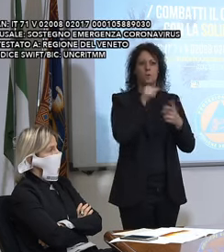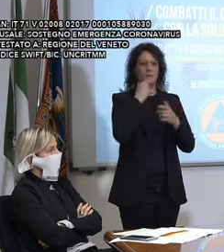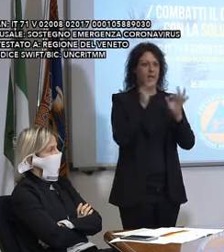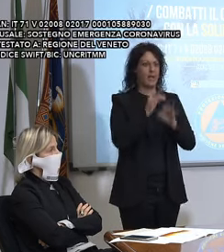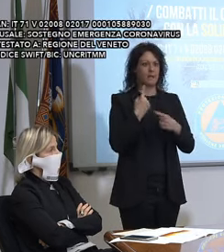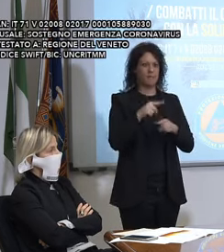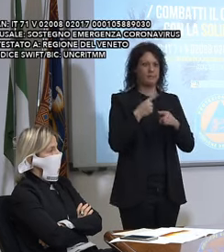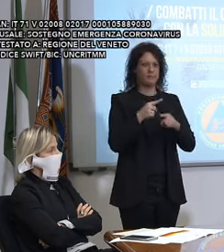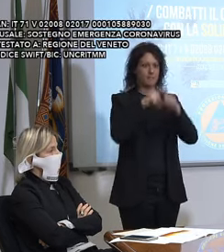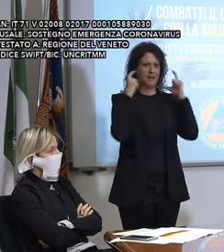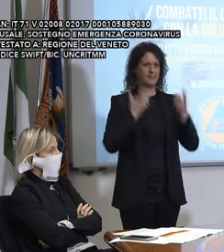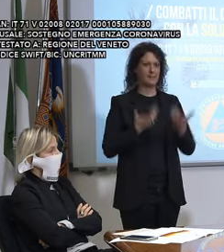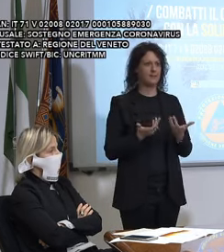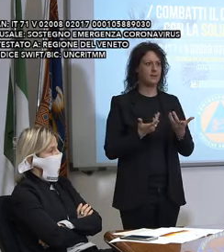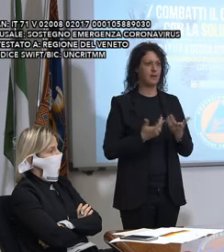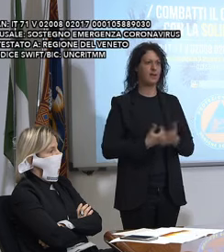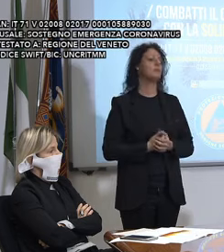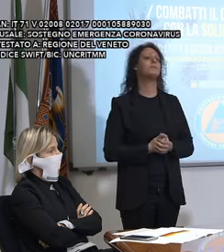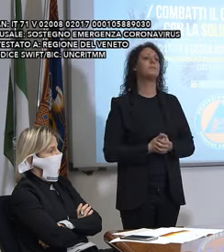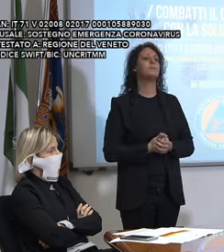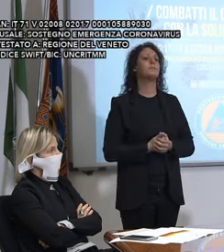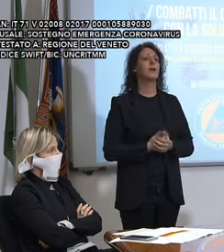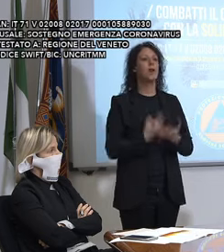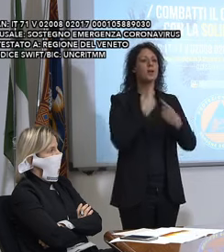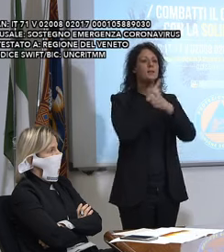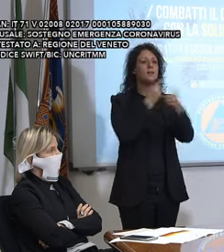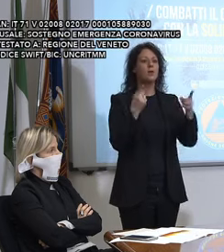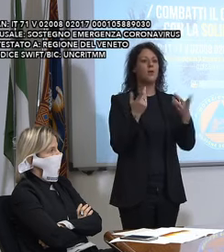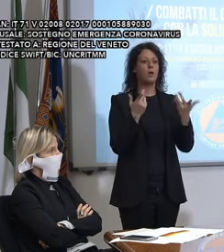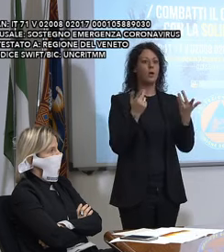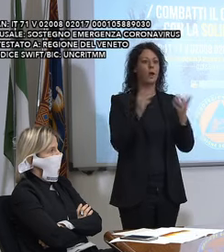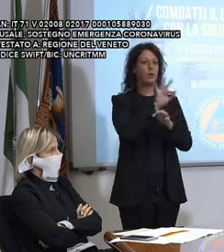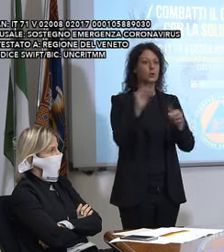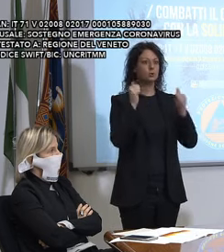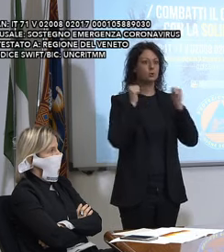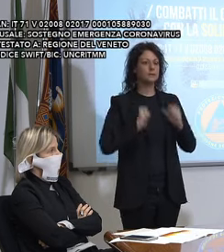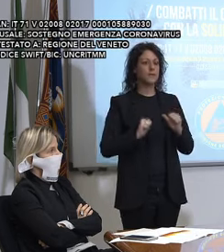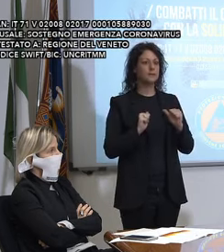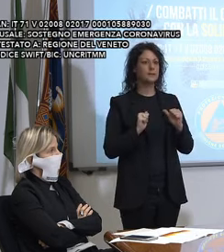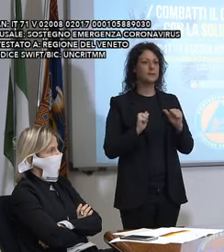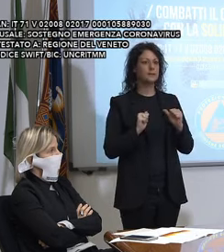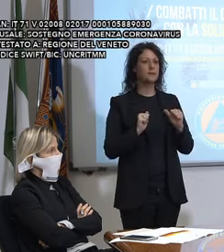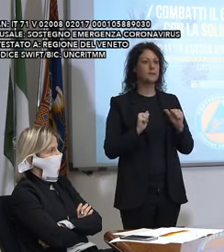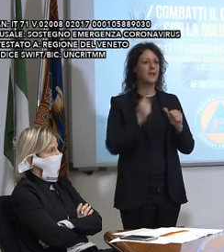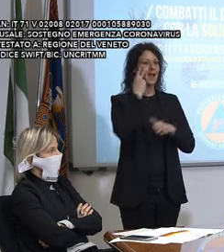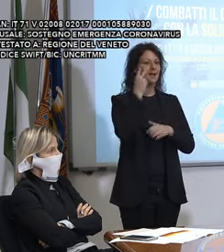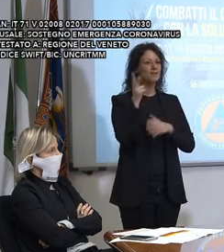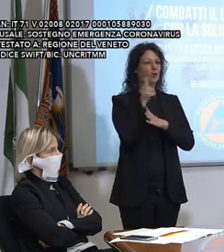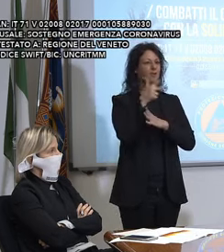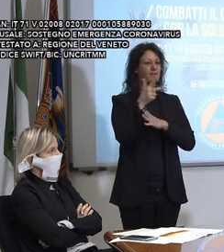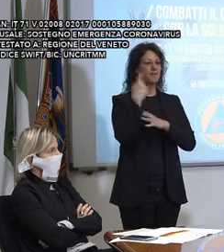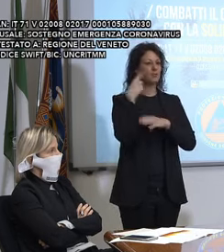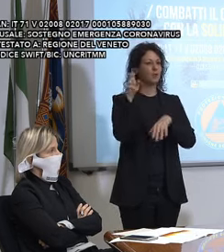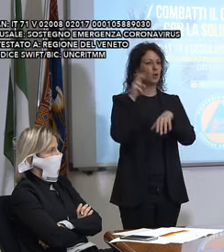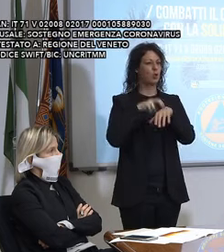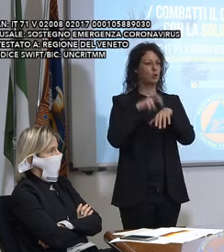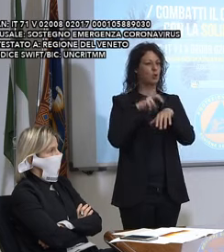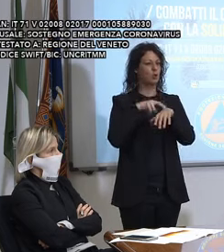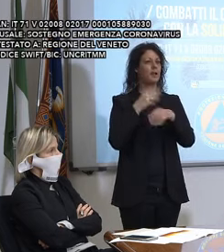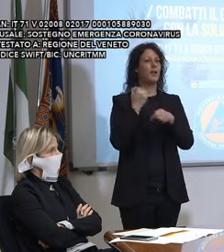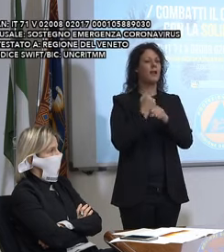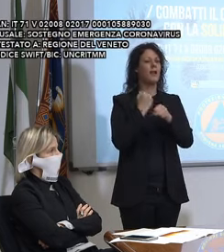E questo lo dobbiamo dire mettendo il cuore in pace a tutti quei cittadini che magari sono stati tempestati dal video dell'erborista che ha fatto